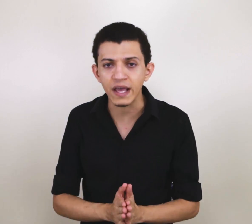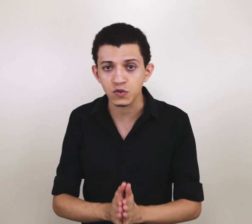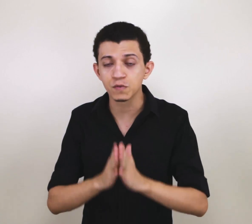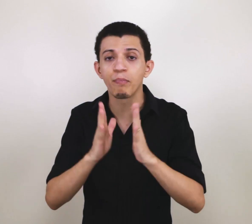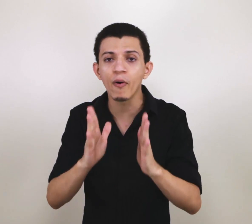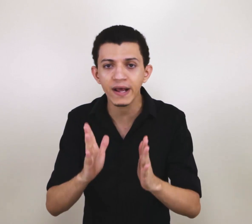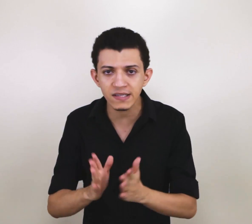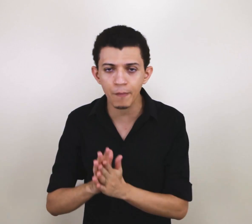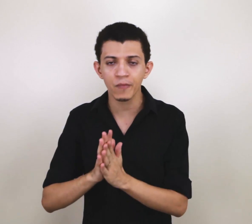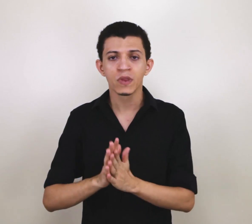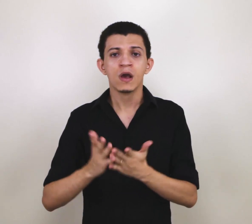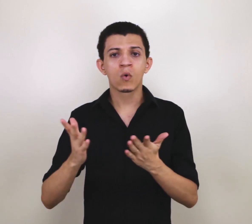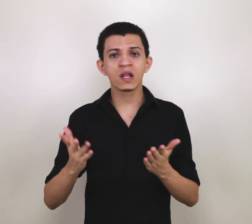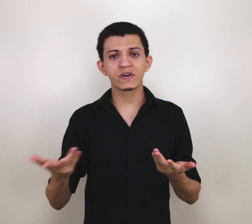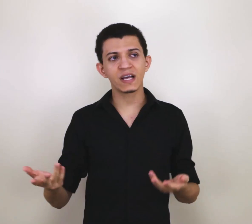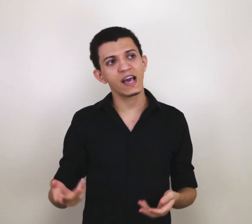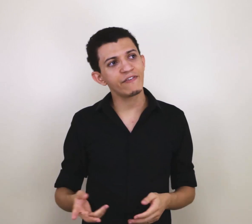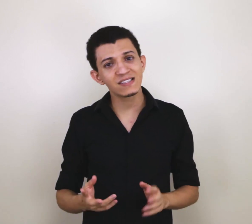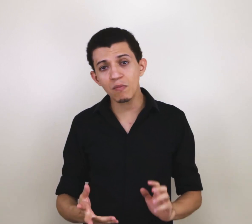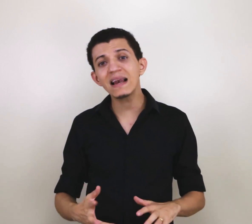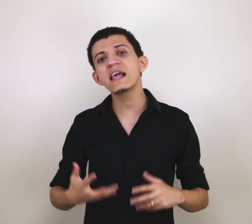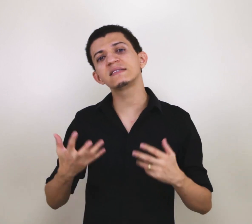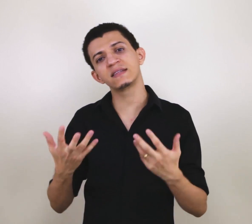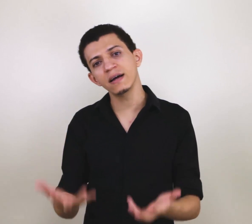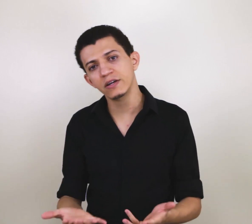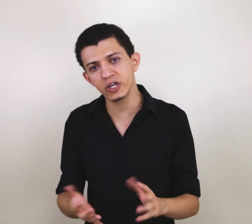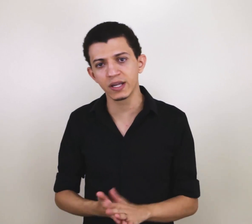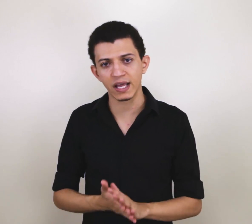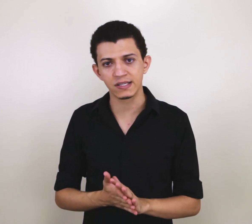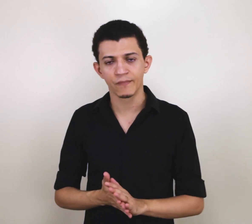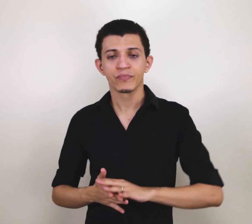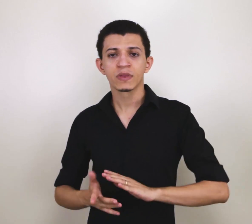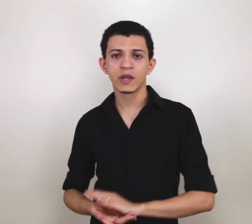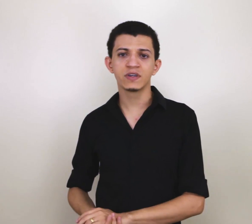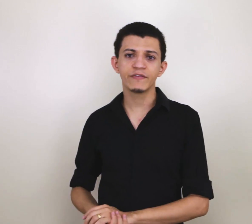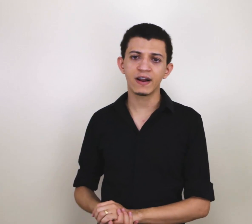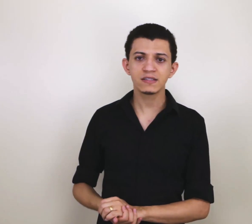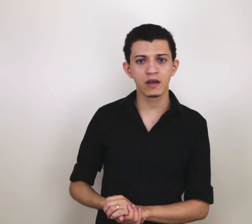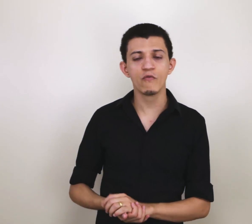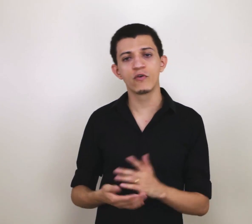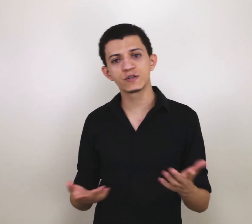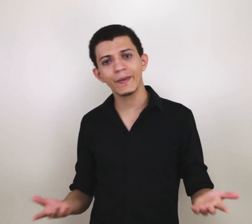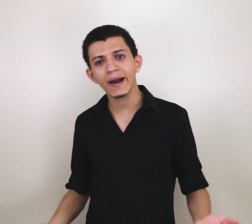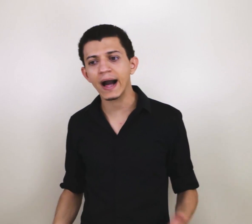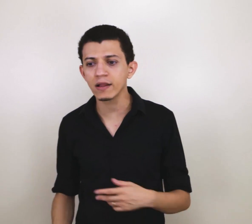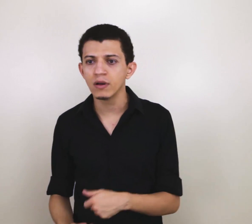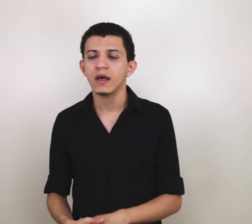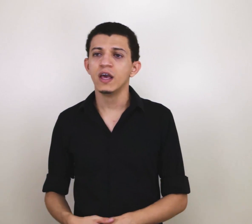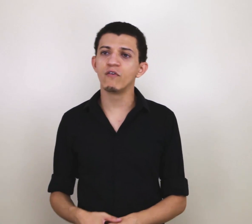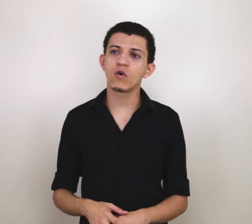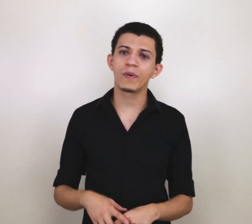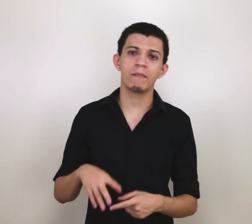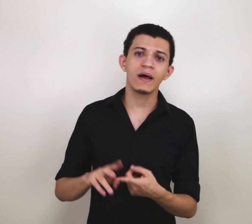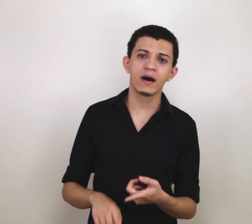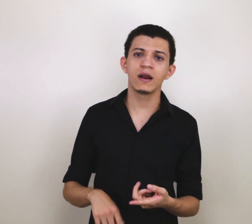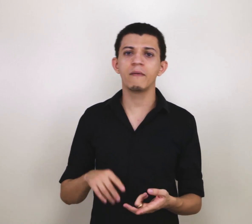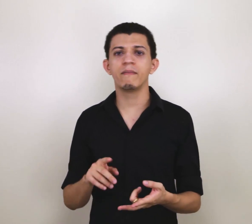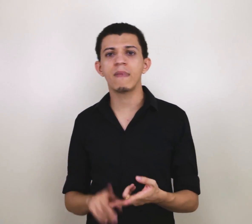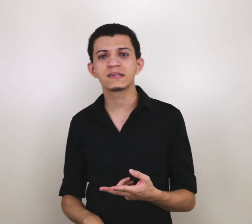contextos. Por exemplo, quando você quer fazer uma lista de itens. Então você fala assim, eu vou no supermercado, eu vou comprar banana,